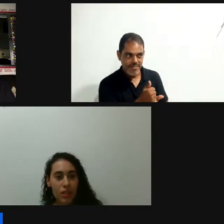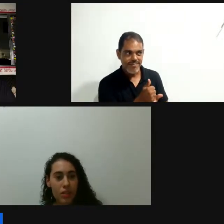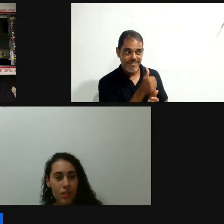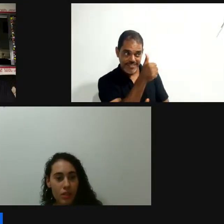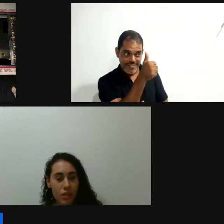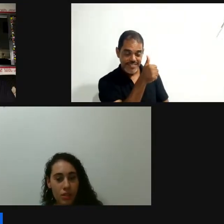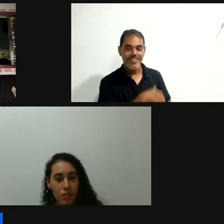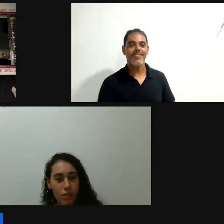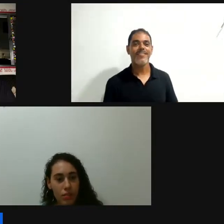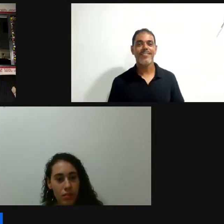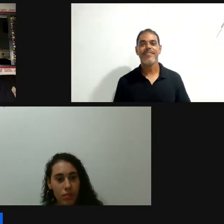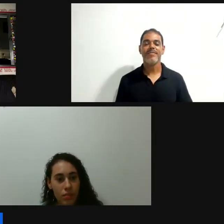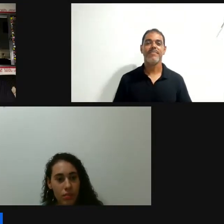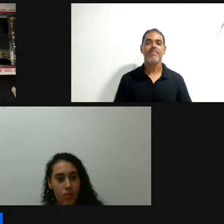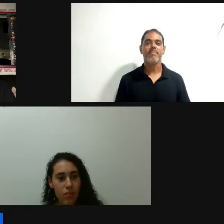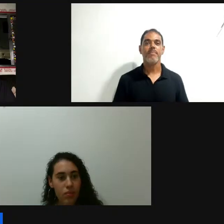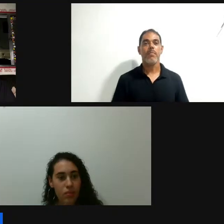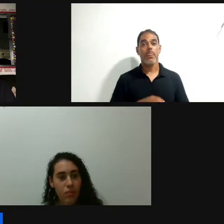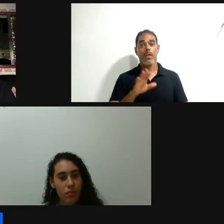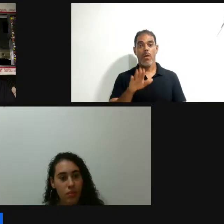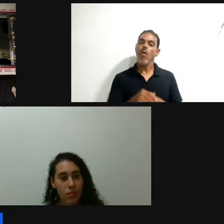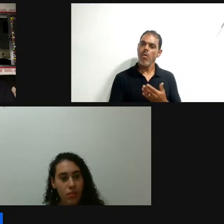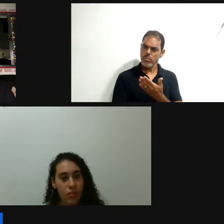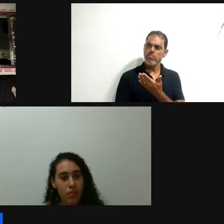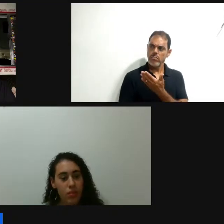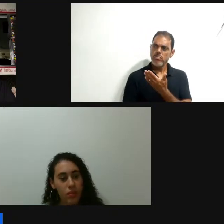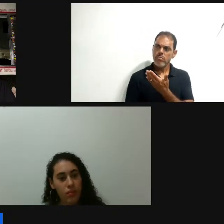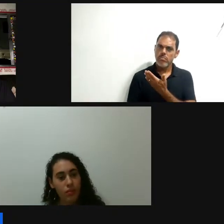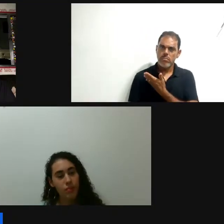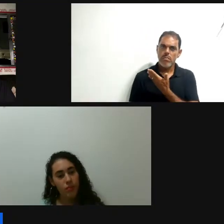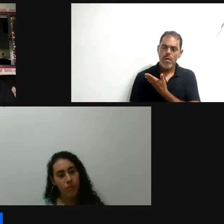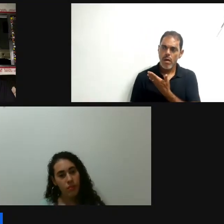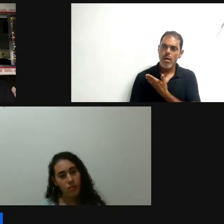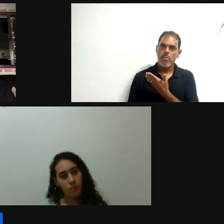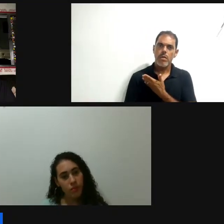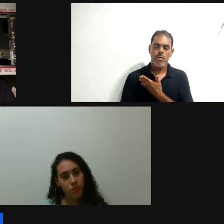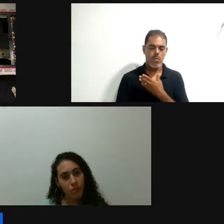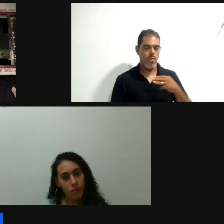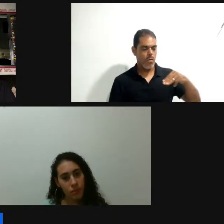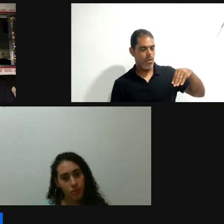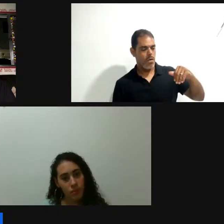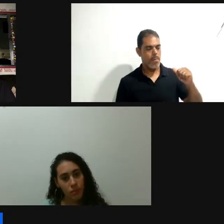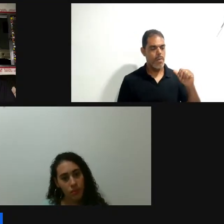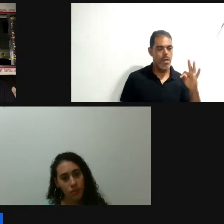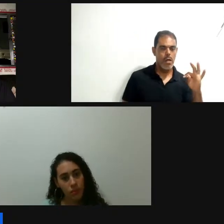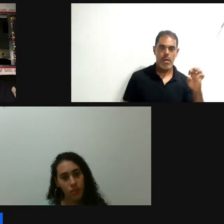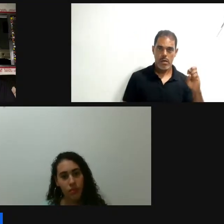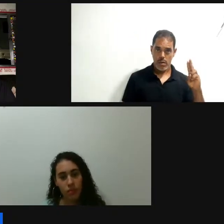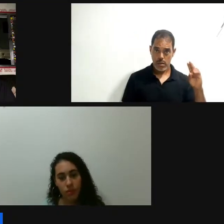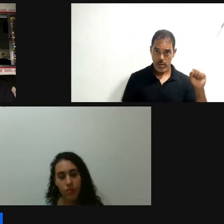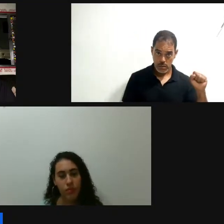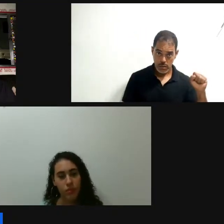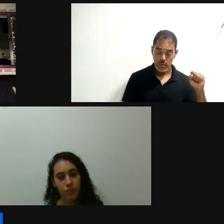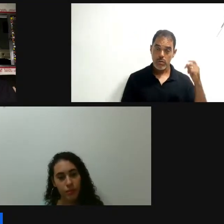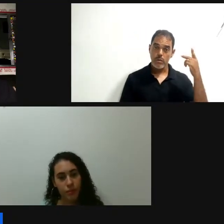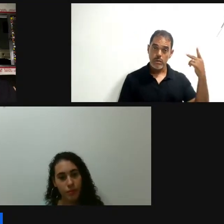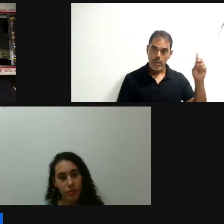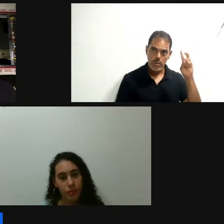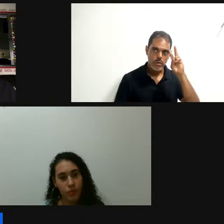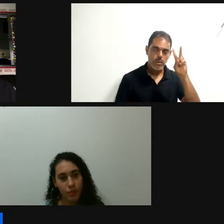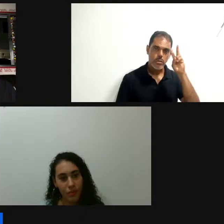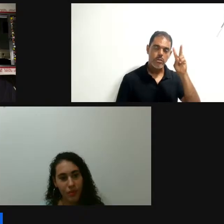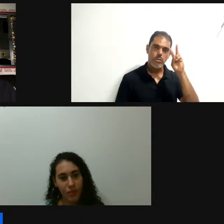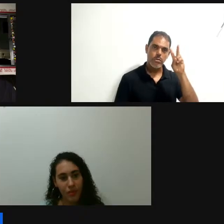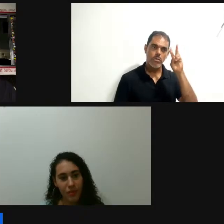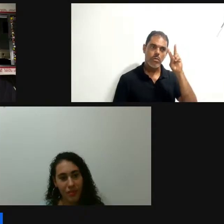tenho um amigo meu que é o Matheus, ele tem um canal também, Histórias da Masmorra, História do Calabouço. Me desculpa, Matheus,